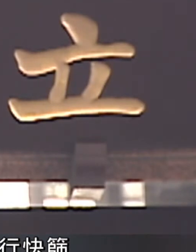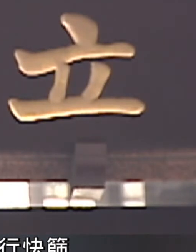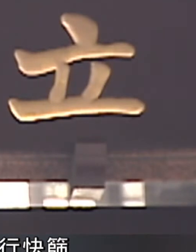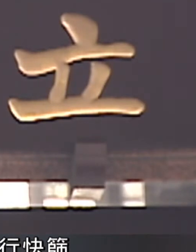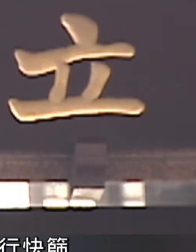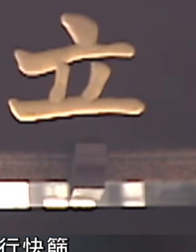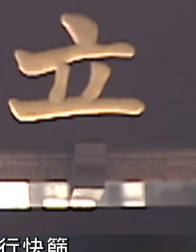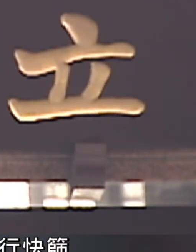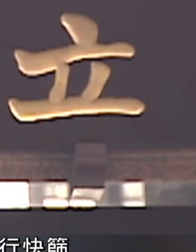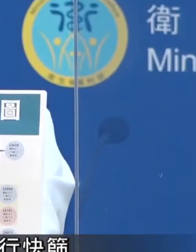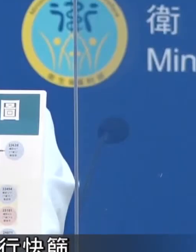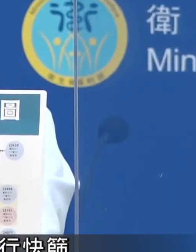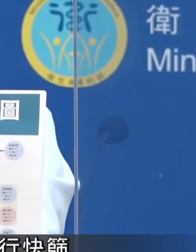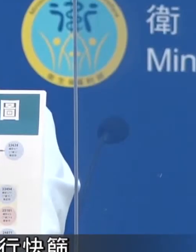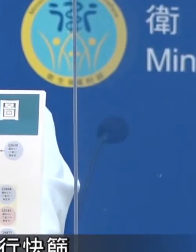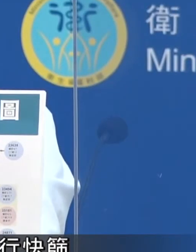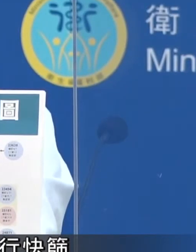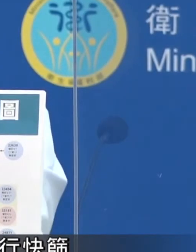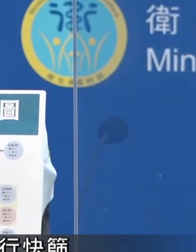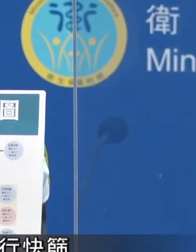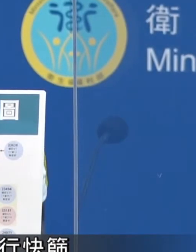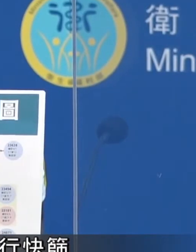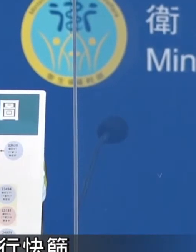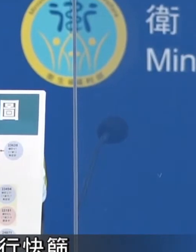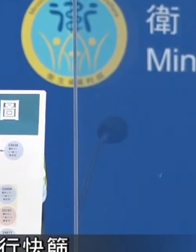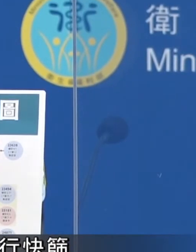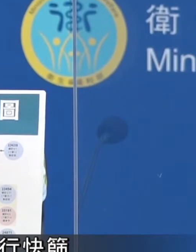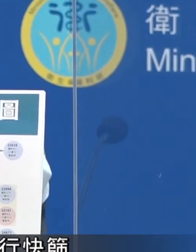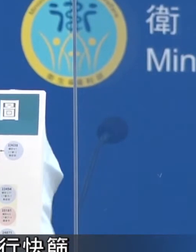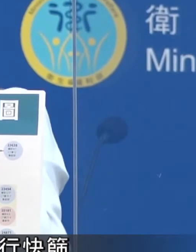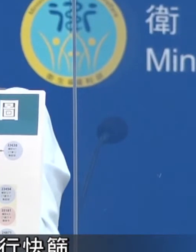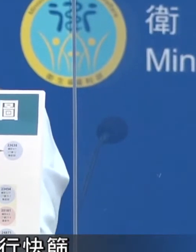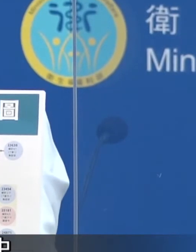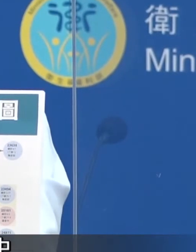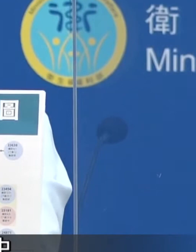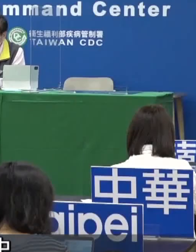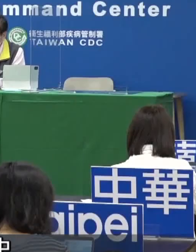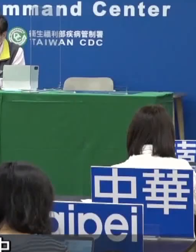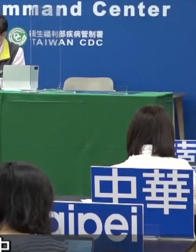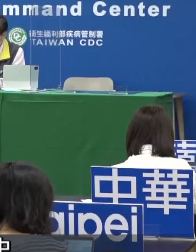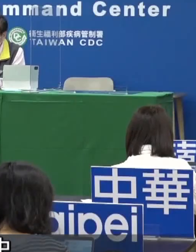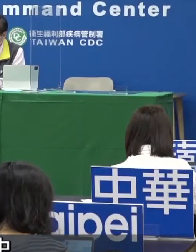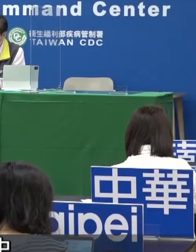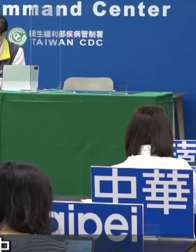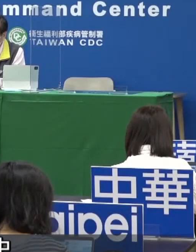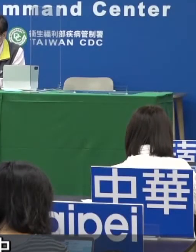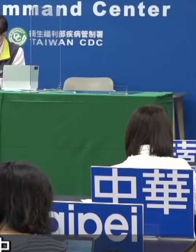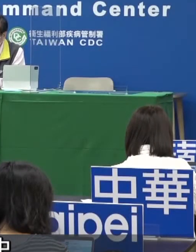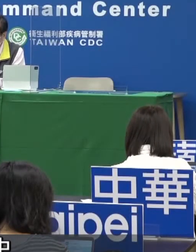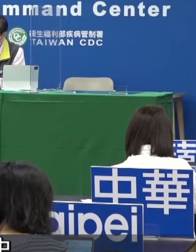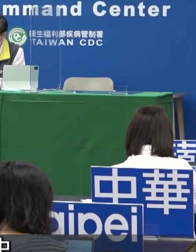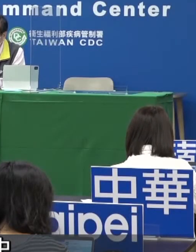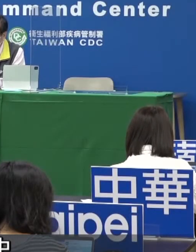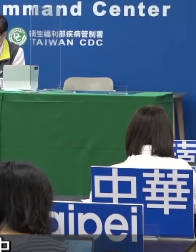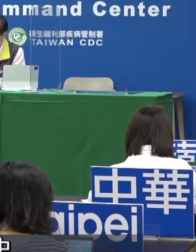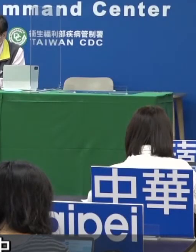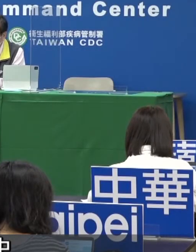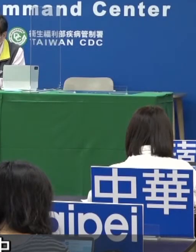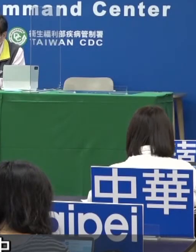快筛。对此，陈时中强调，并无和确诊者接触，目前已经有两名立委被框列隔离中，同楼层立委与